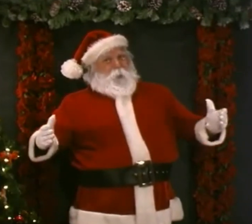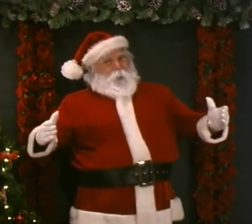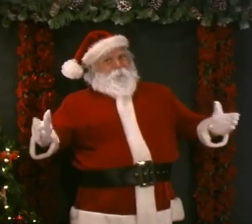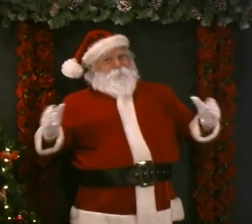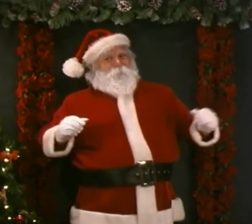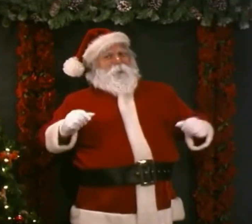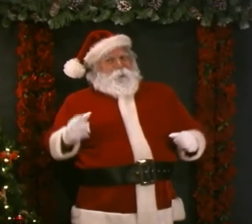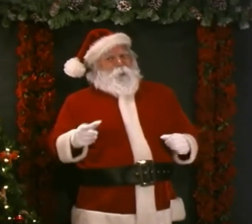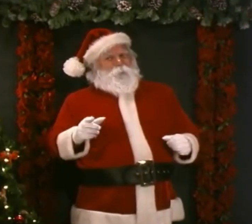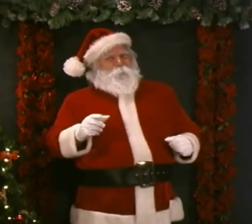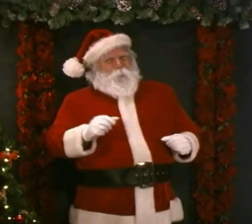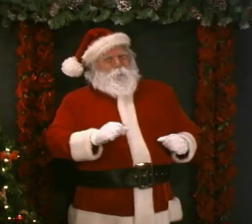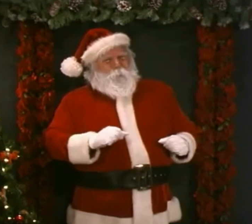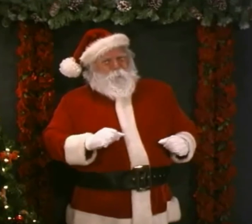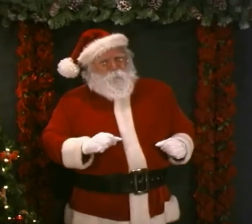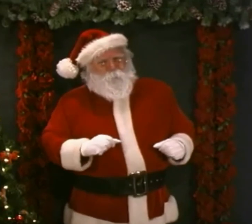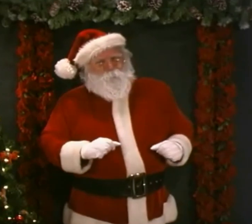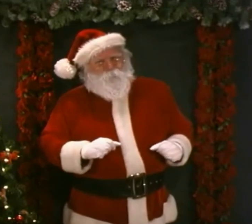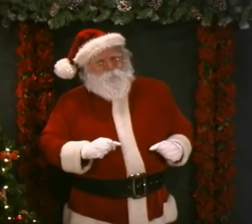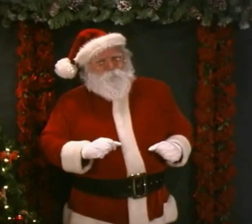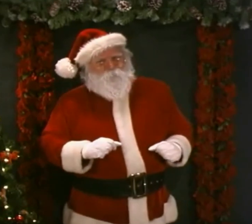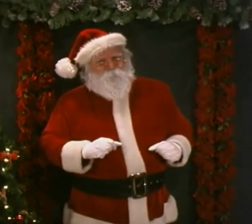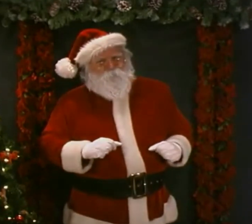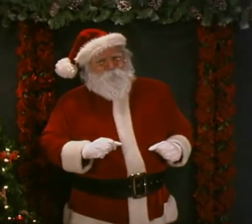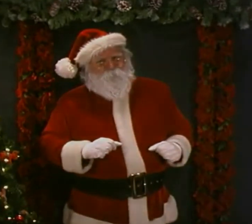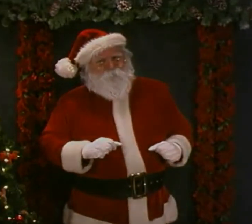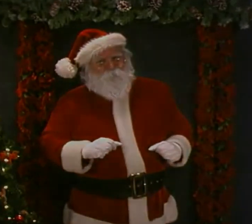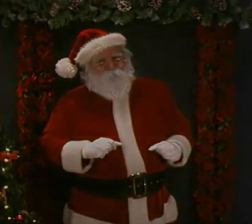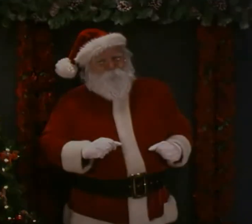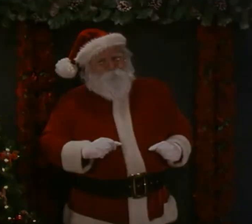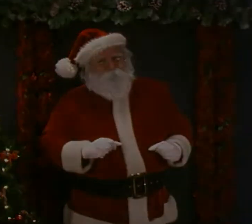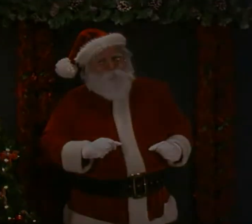otro gambán. Jingle Bell, Jingle Bell.